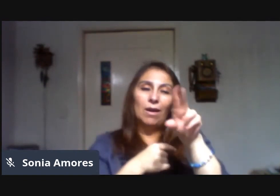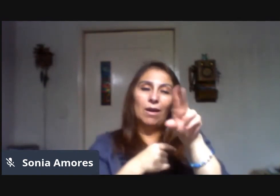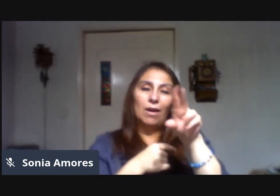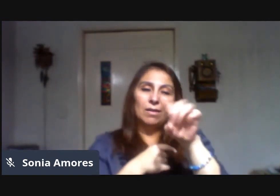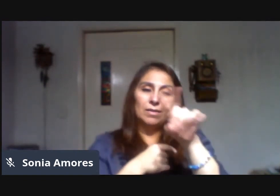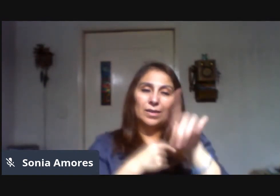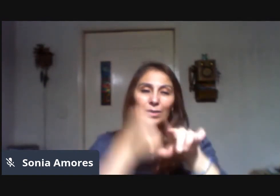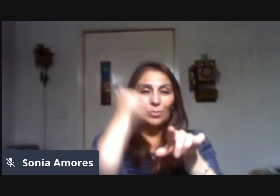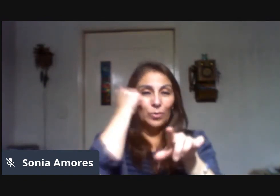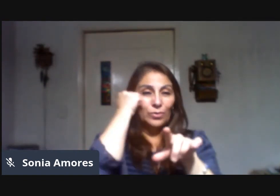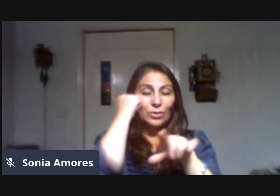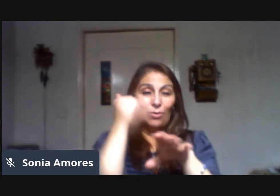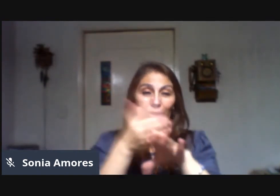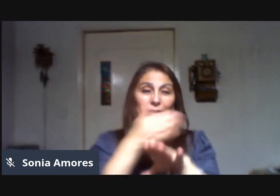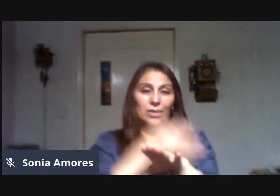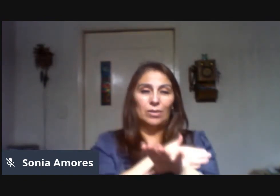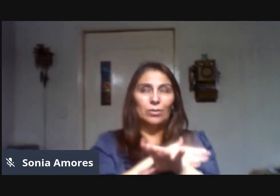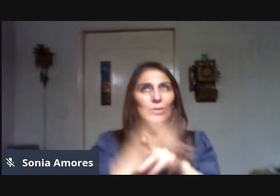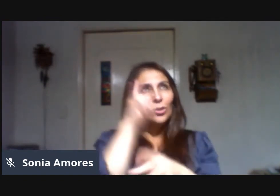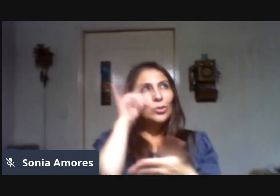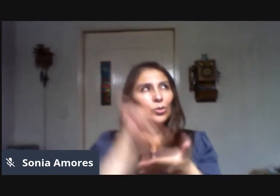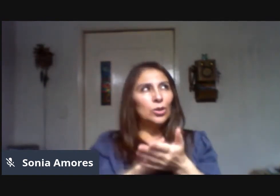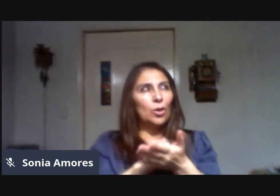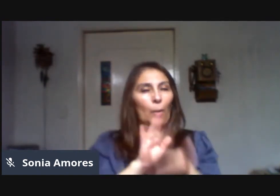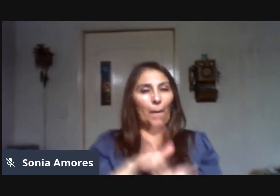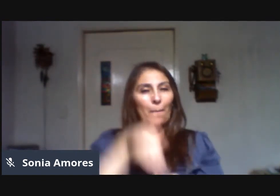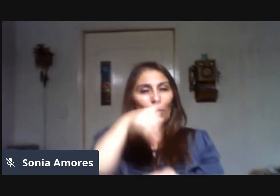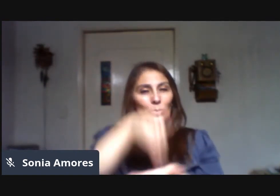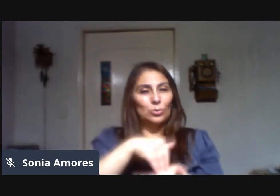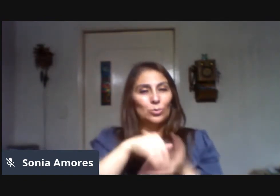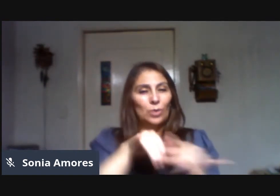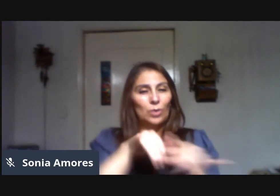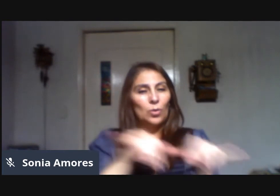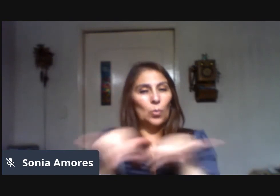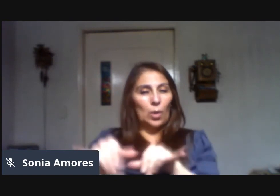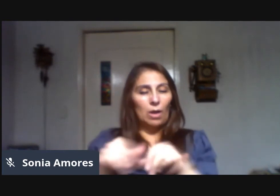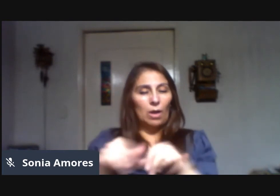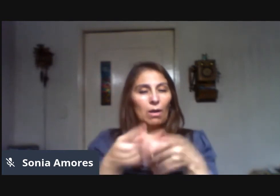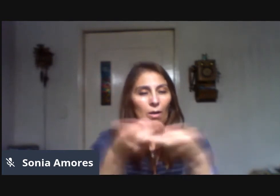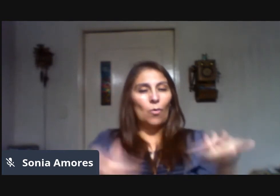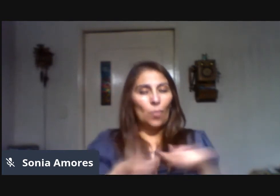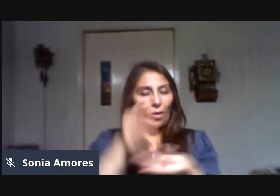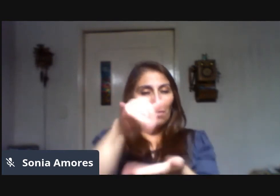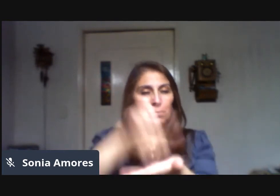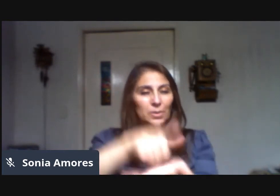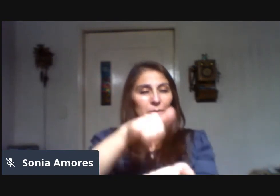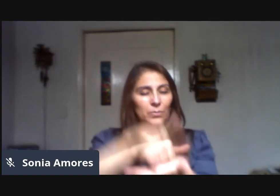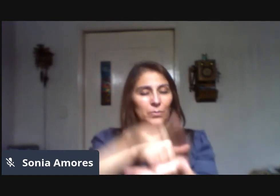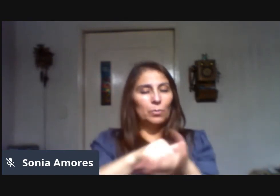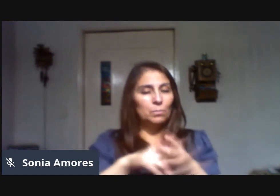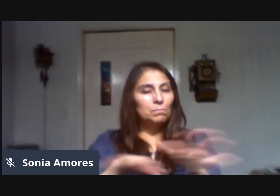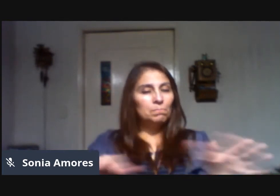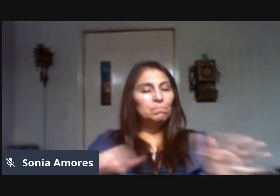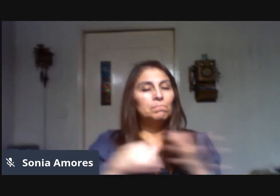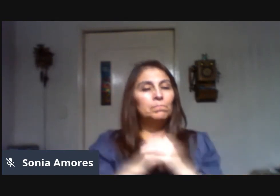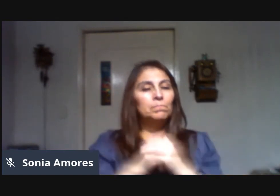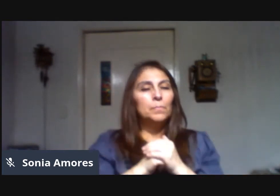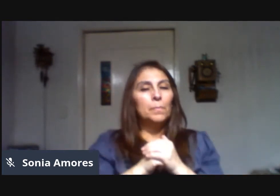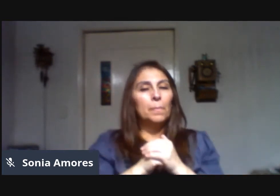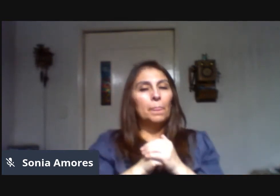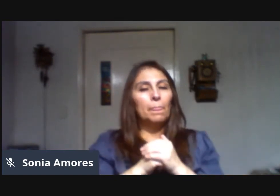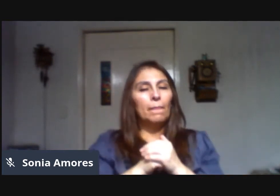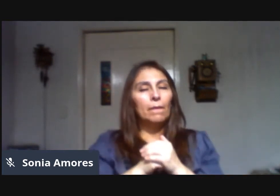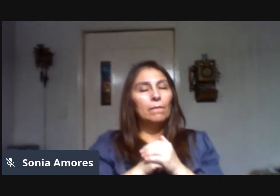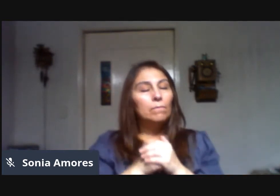parados como en los mismos lugares, y esto pone pues pistas en que este